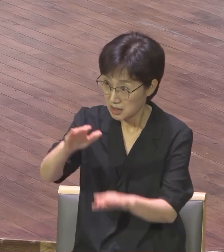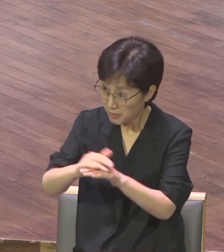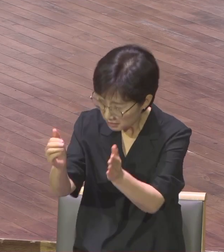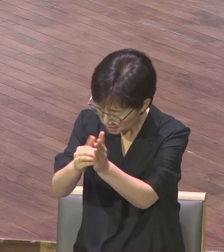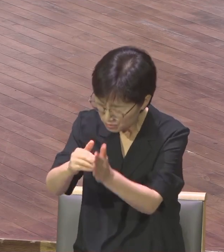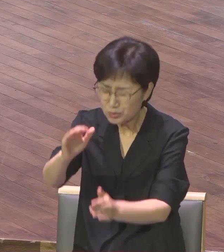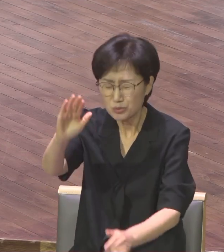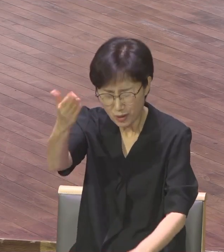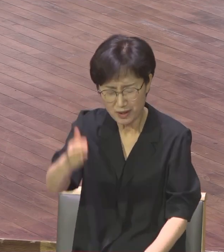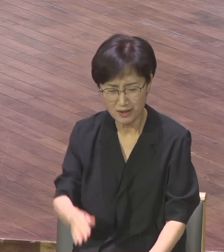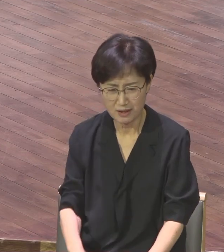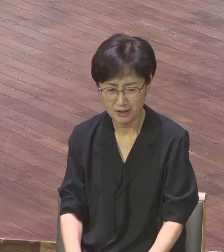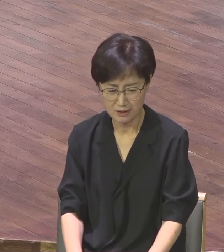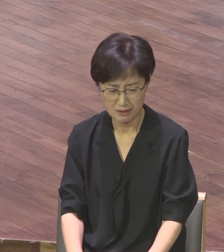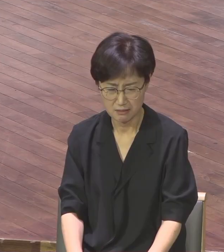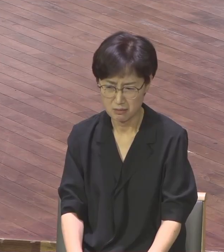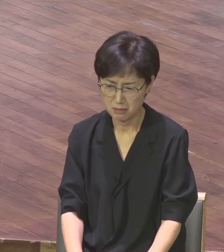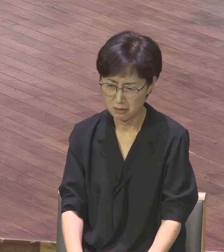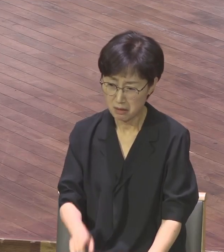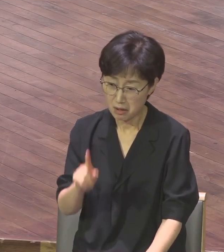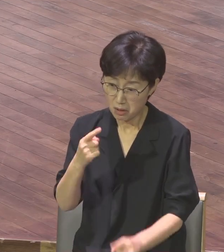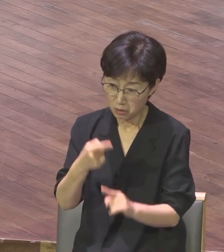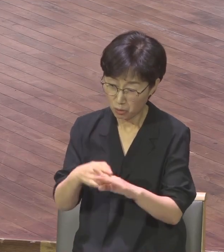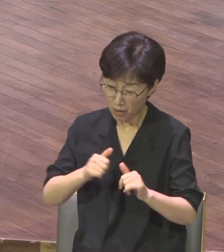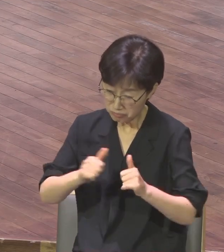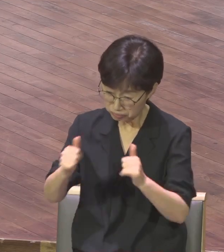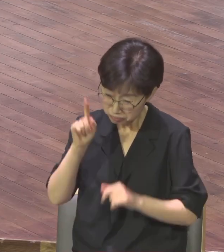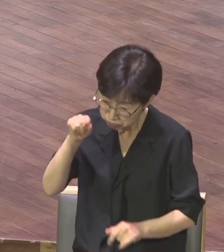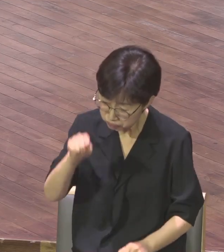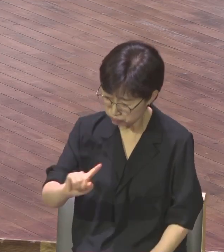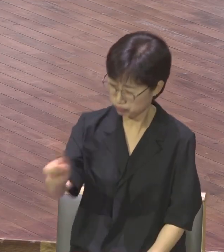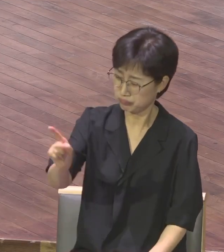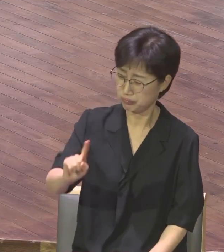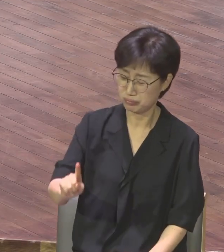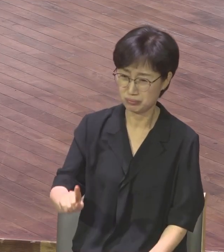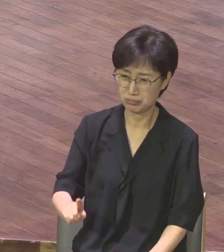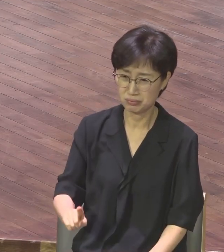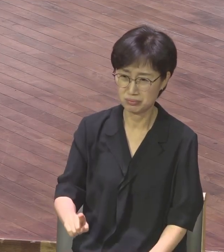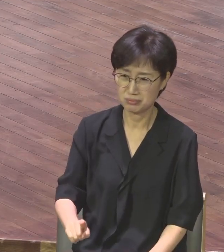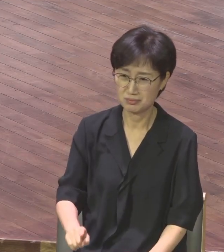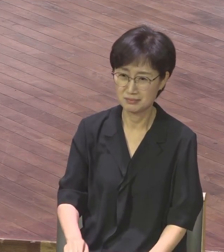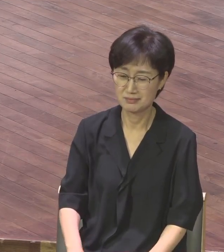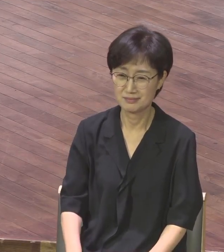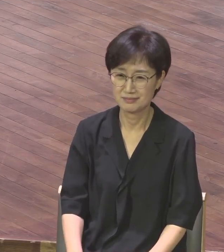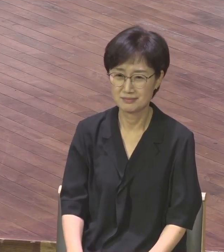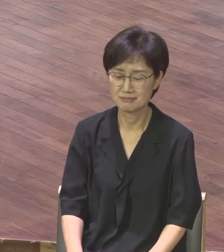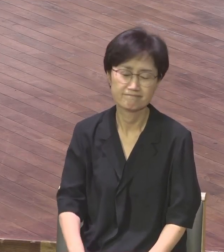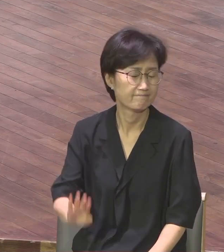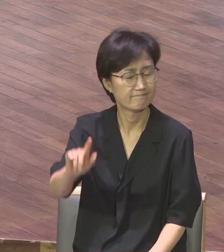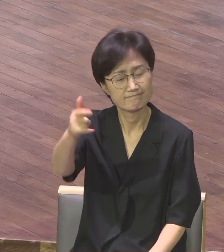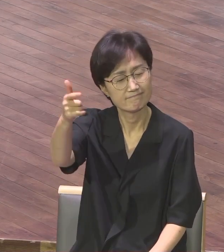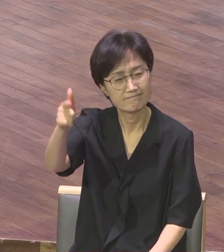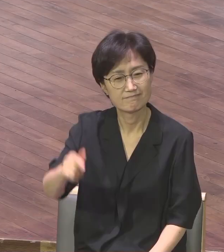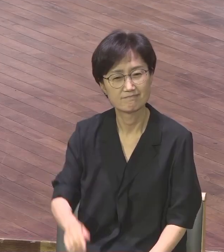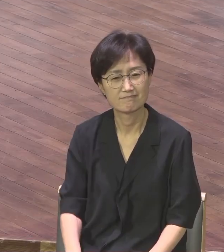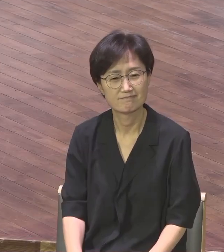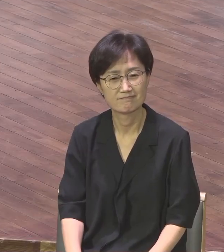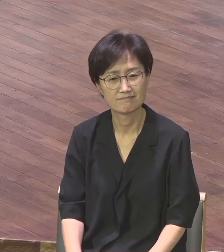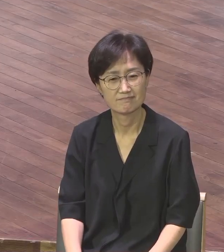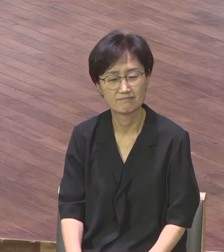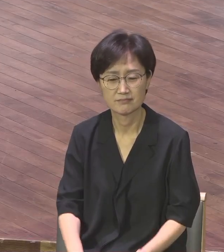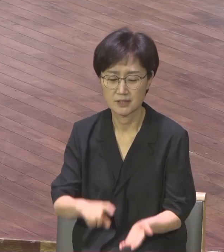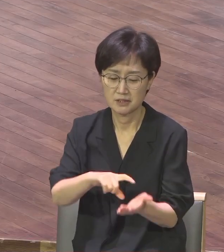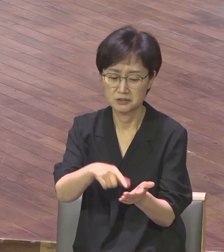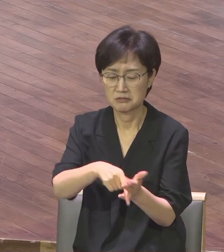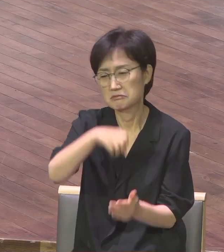되지. 뭘 그렇게 미친 사람처럼 그렇게 신앙생활 하느냐? 그런데 이런